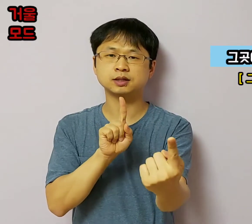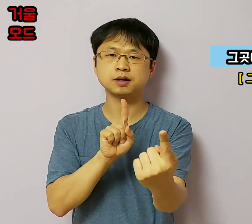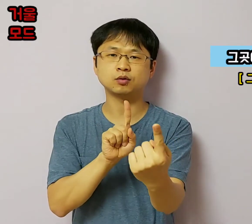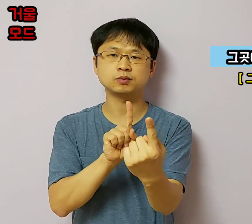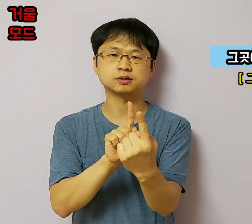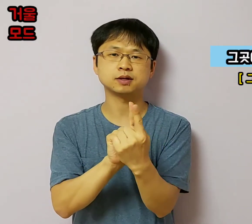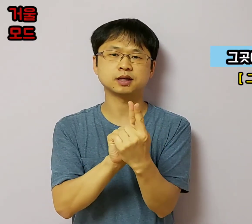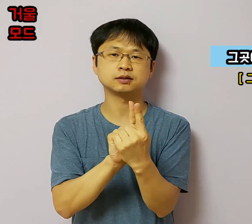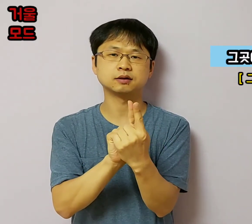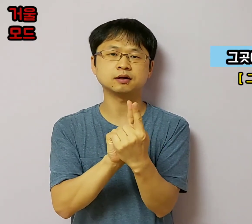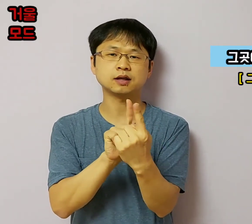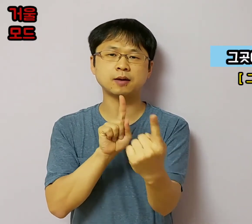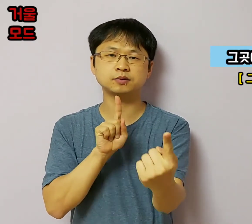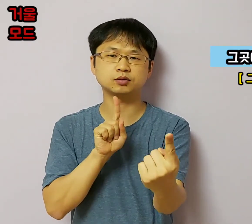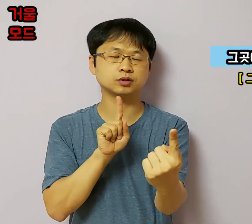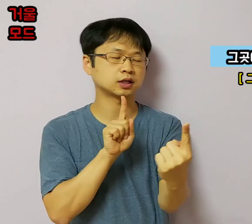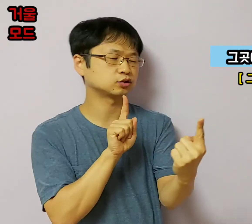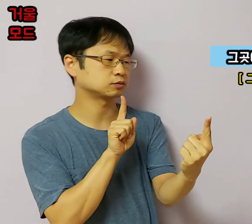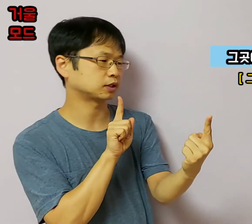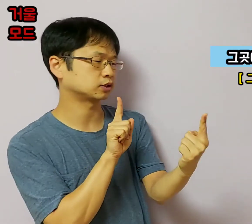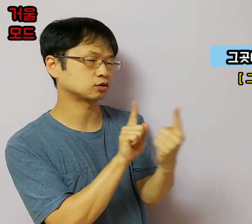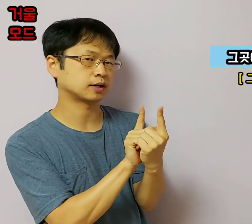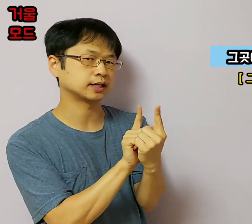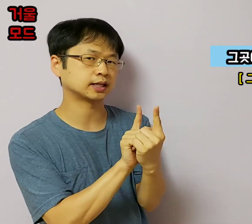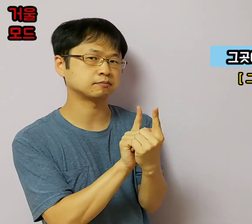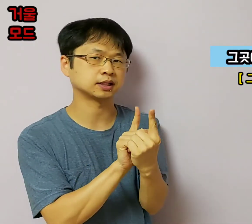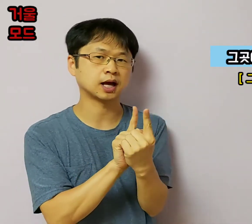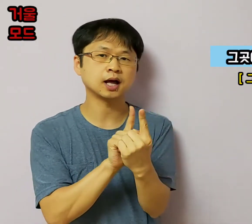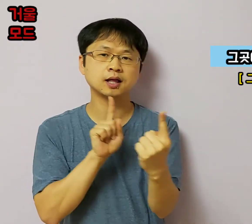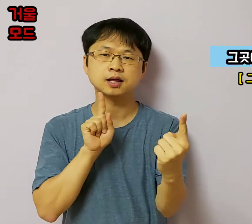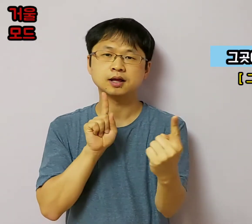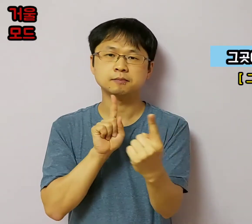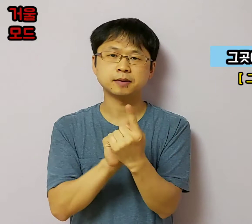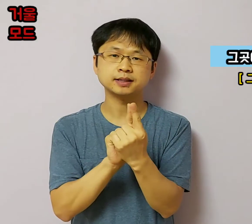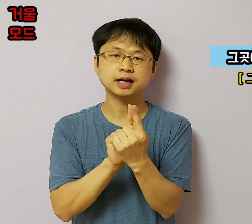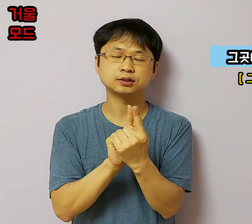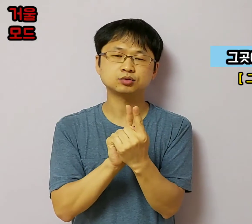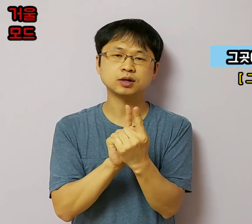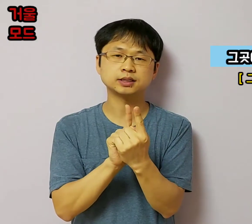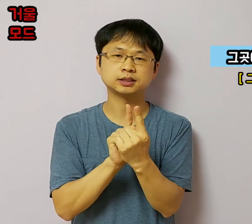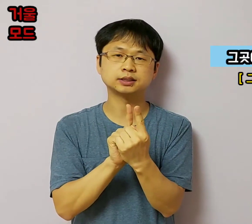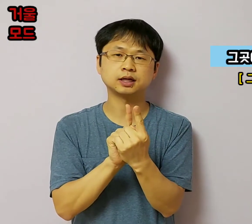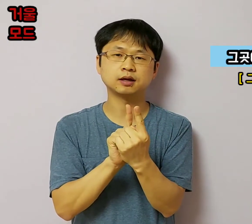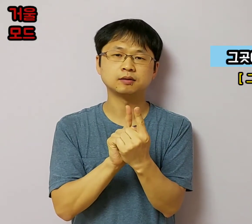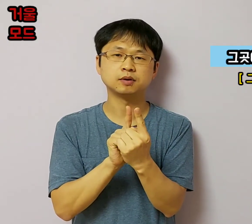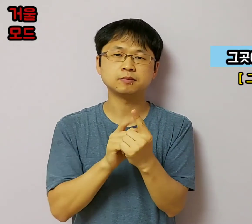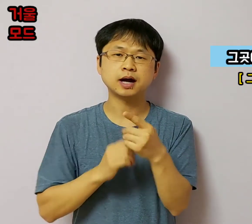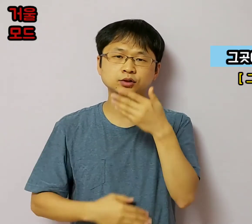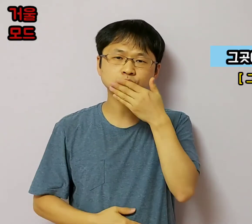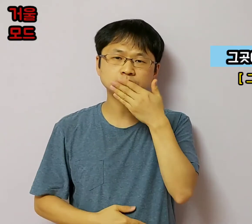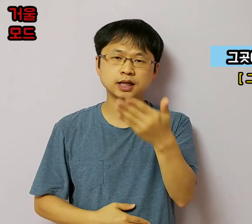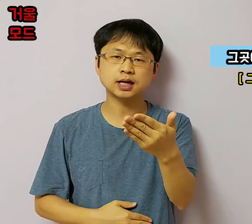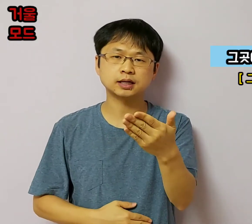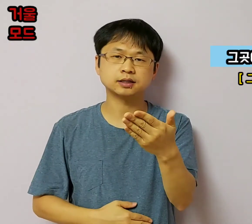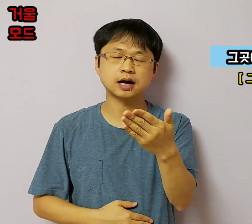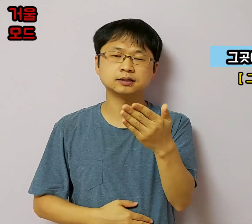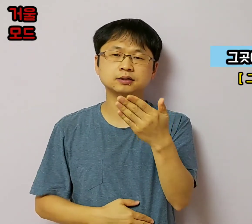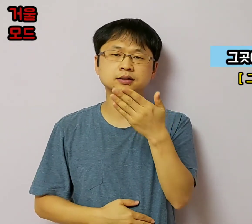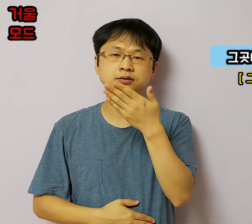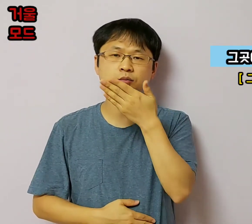상대방이 오면서 만나는 것 앞뒤로 이렇게 해주시면 되겠죠. 만나다입니다. 만날 수가 있을지, 뭐뭐 할 수 있다라는 가능은